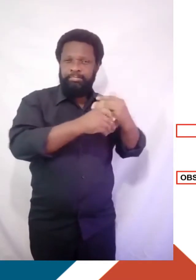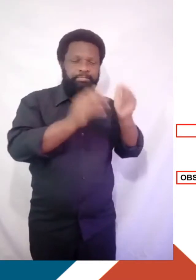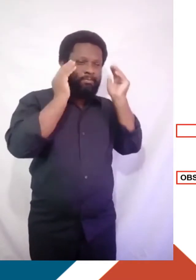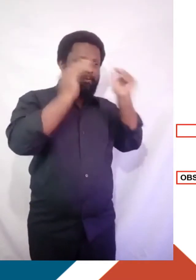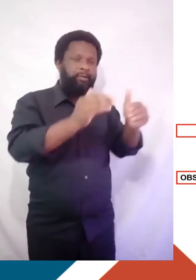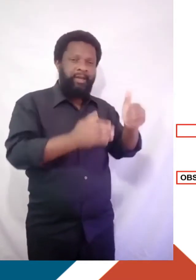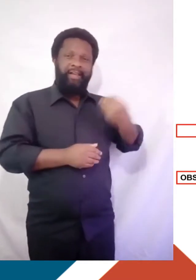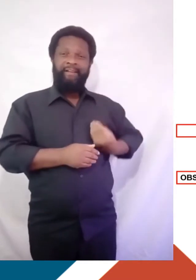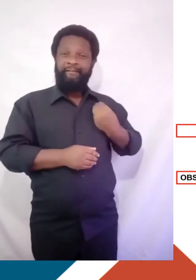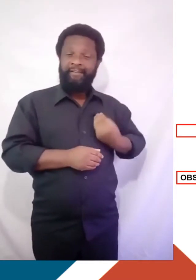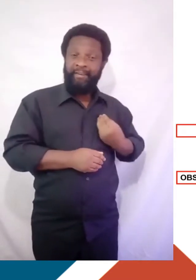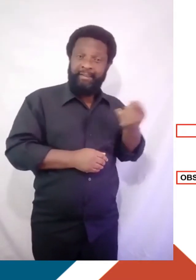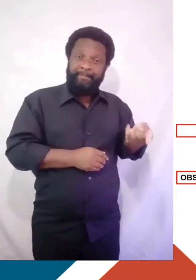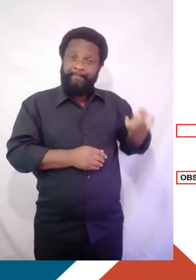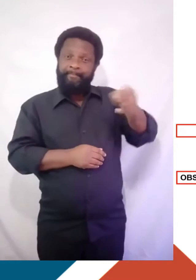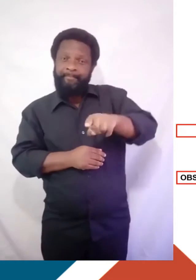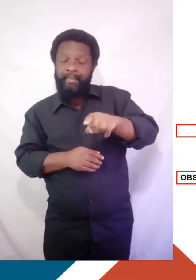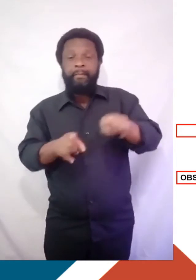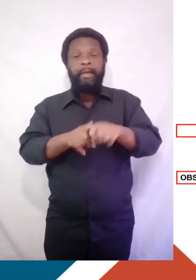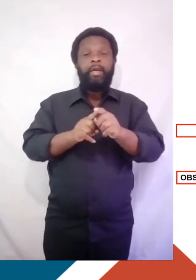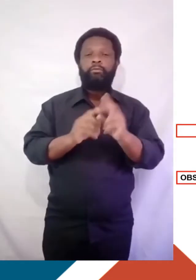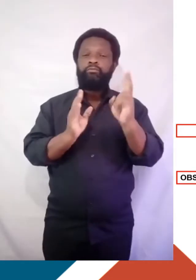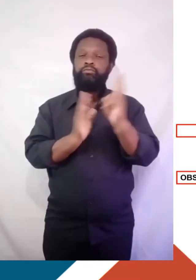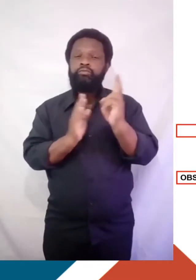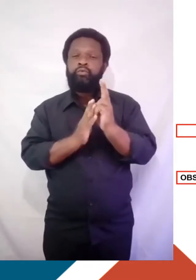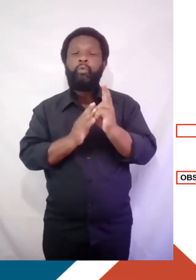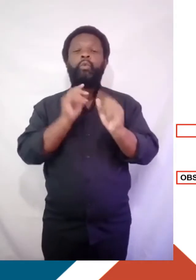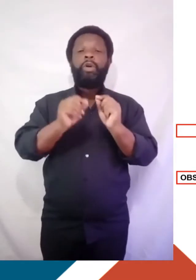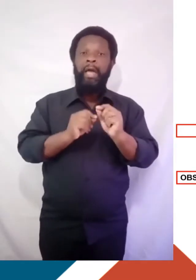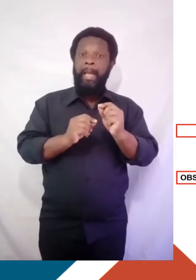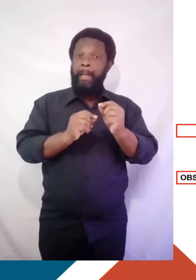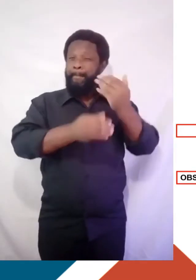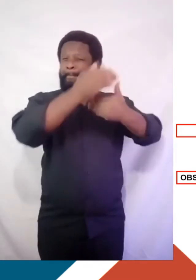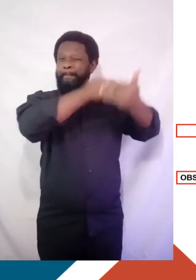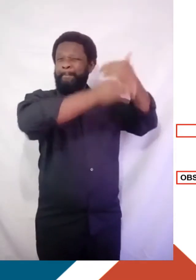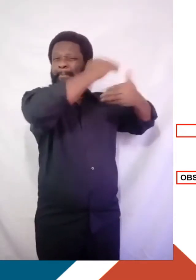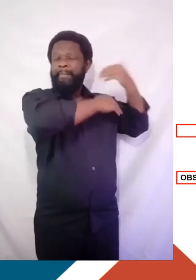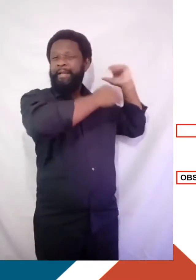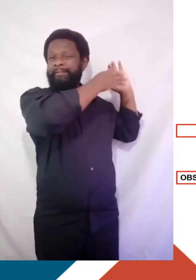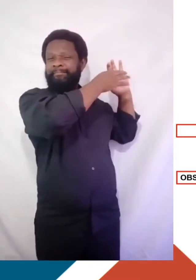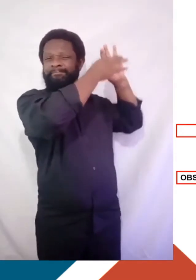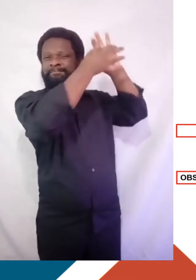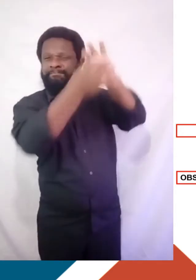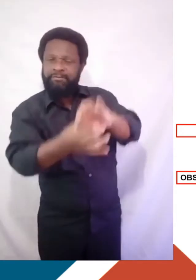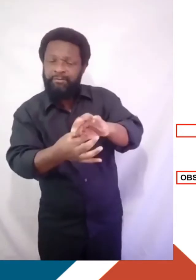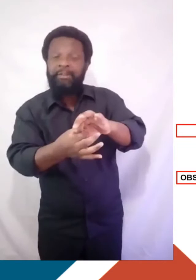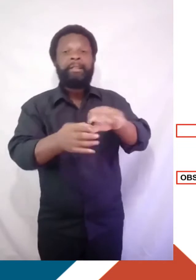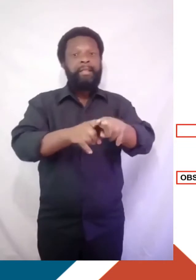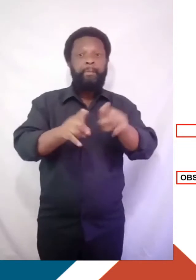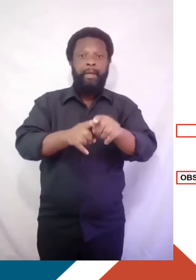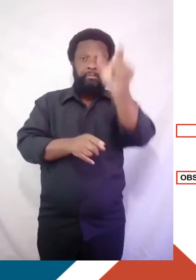na observação da cor local; o indianista, com o resgate do passado histórico nacional e